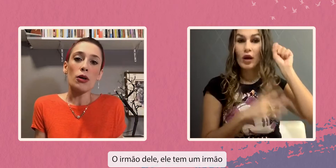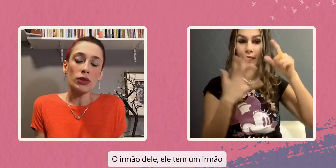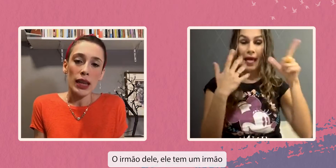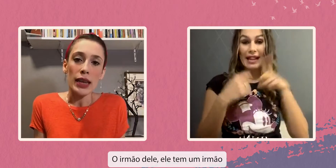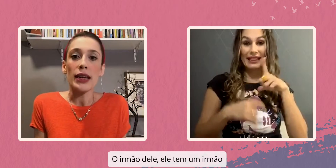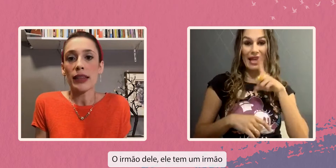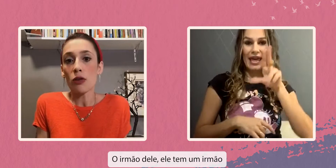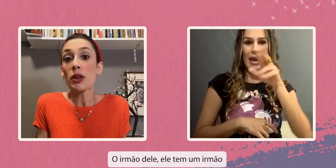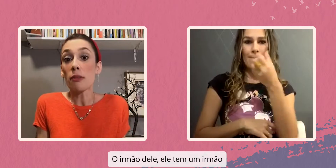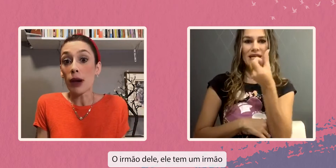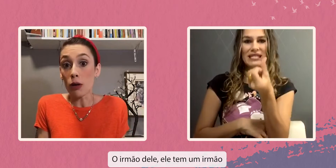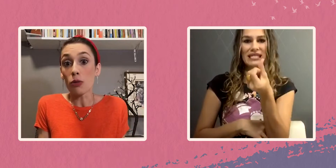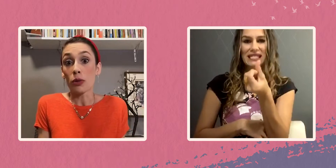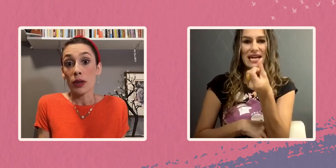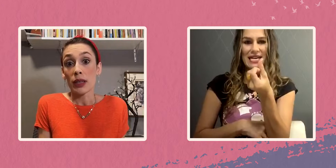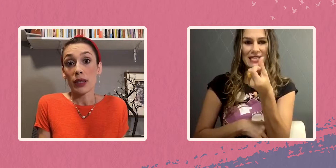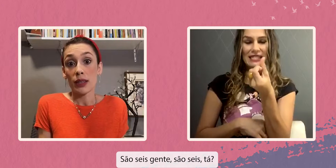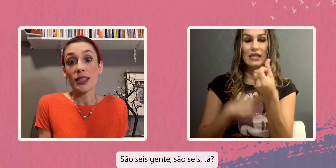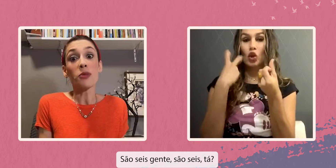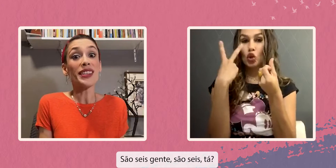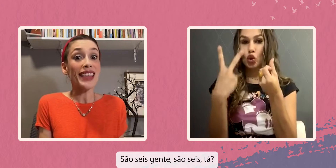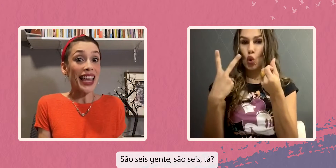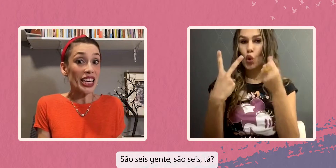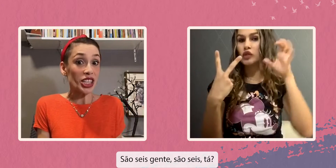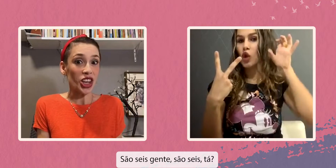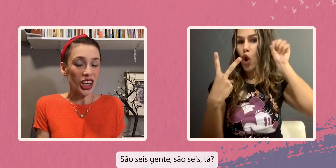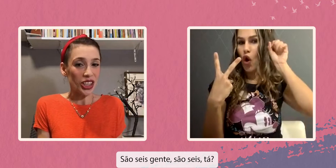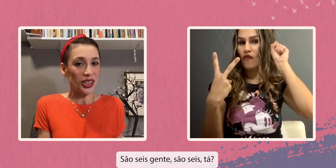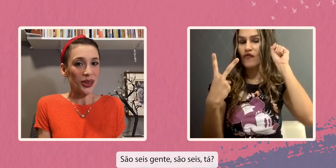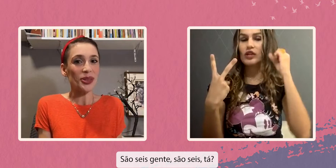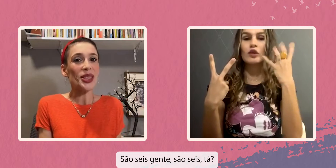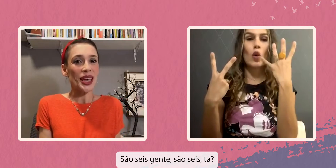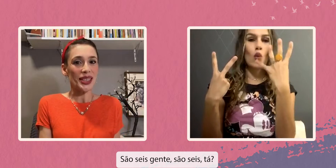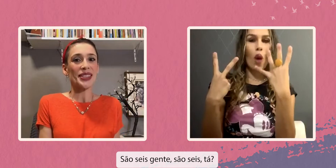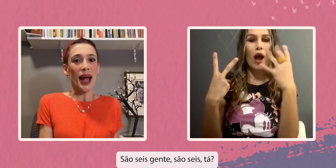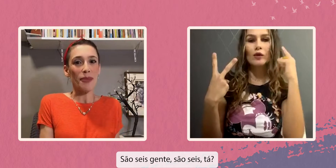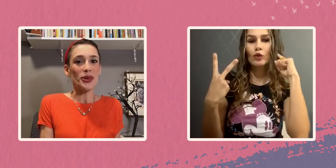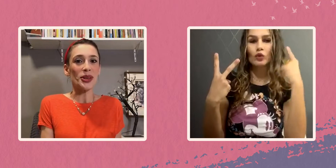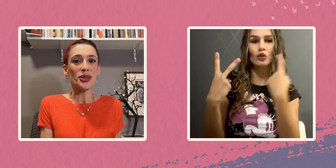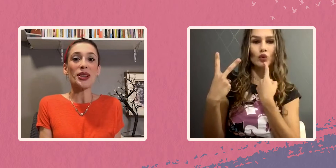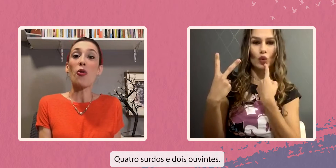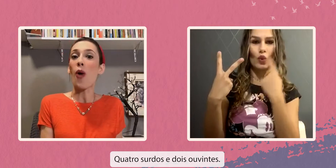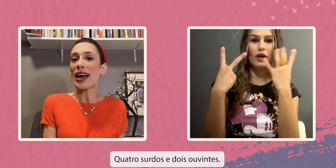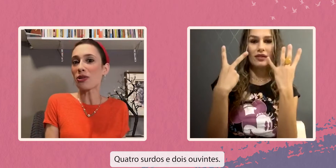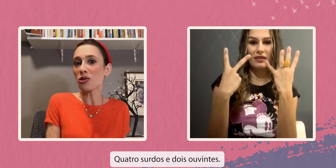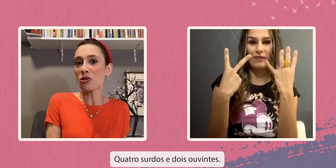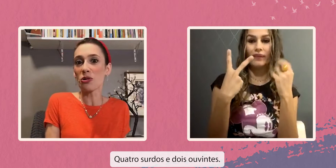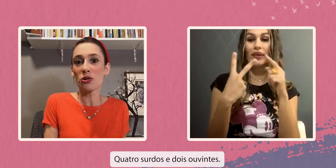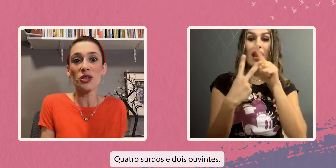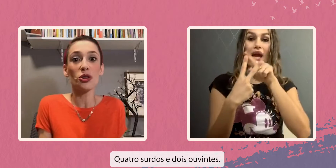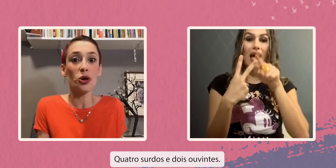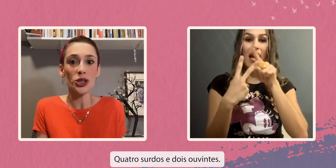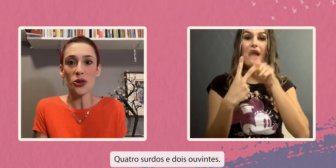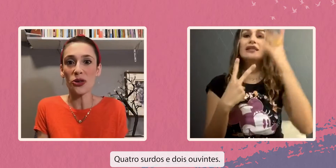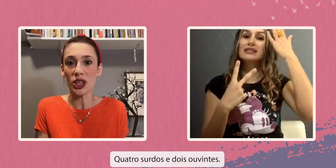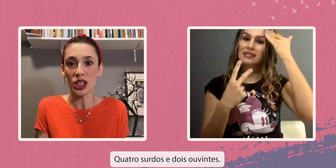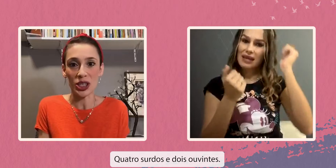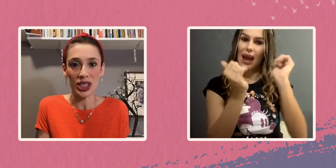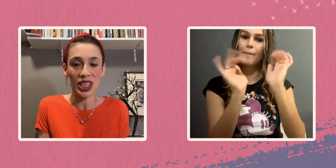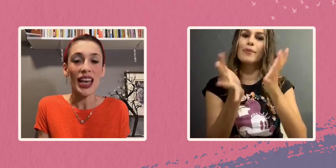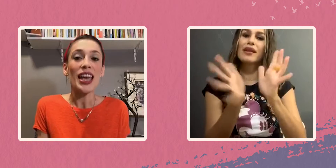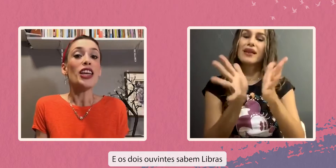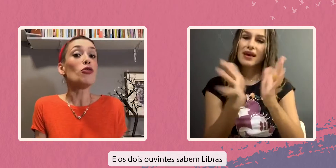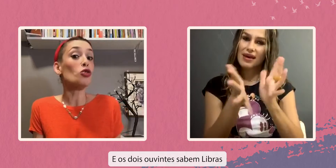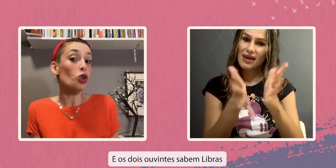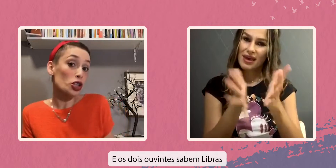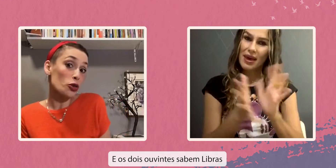O irmão dele é irmão. São 6, gente. São 6, tá? São 4 surdos e 2